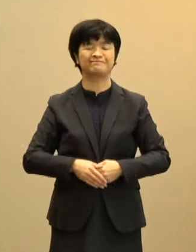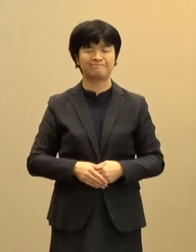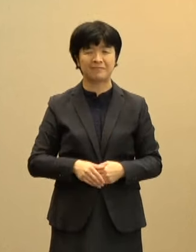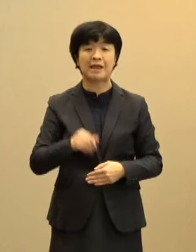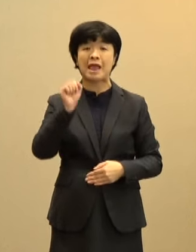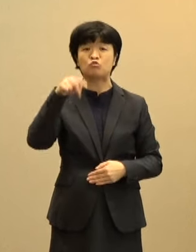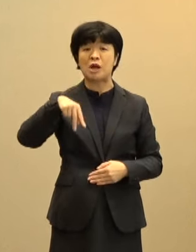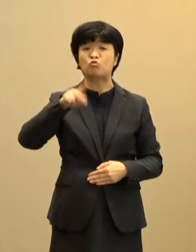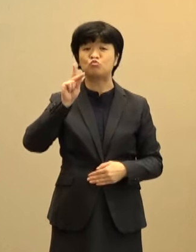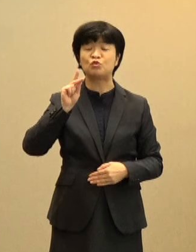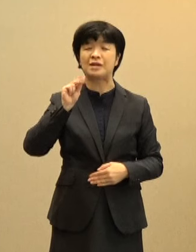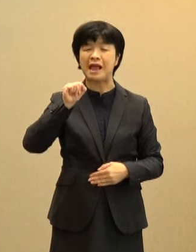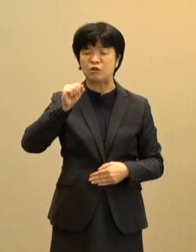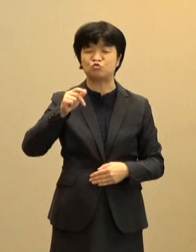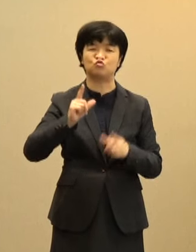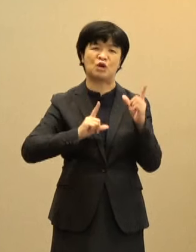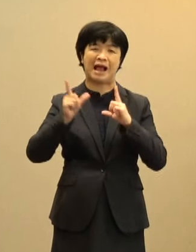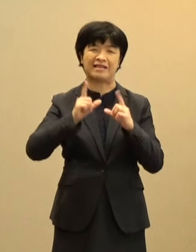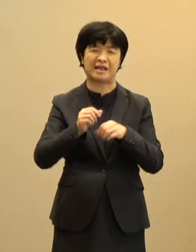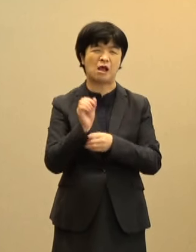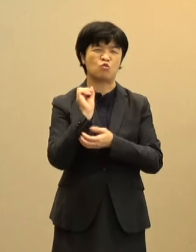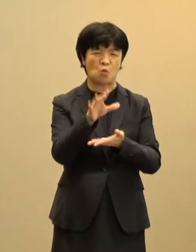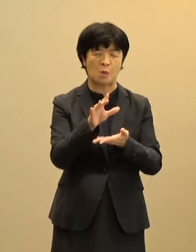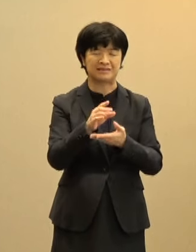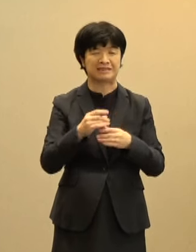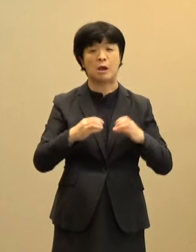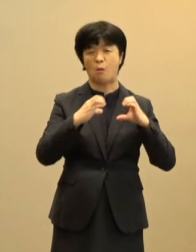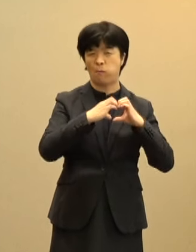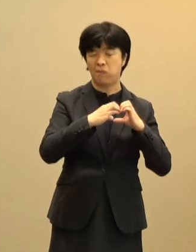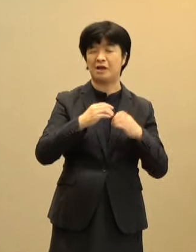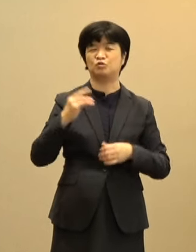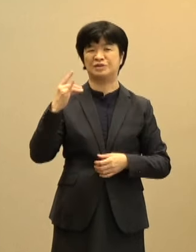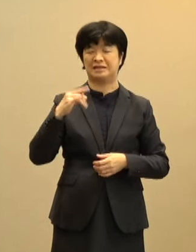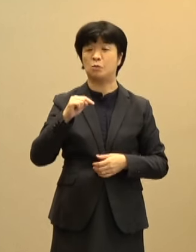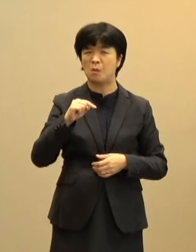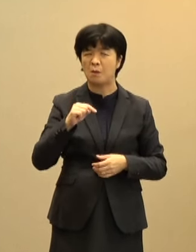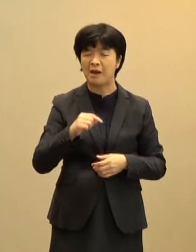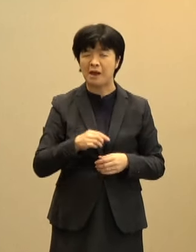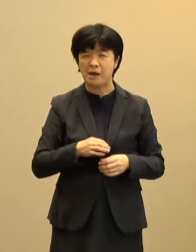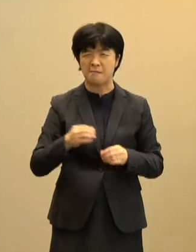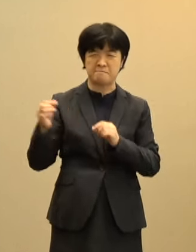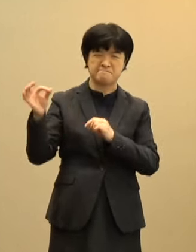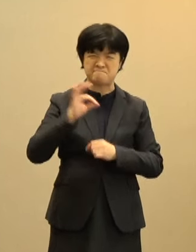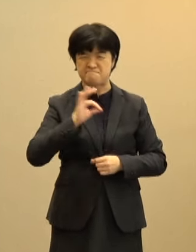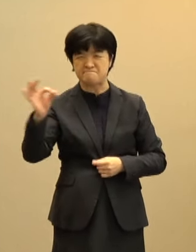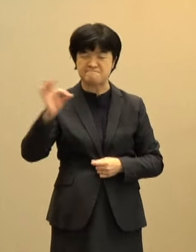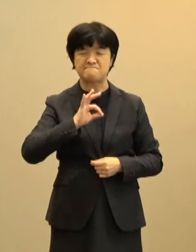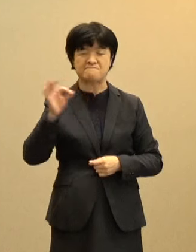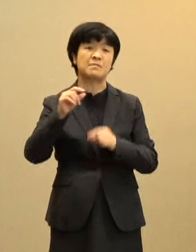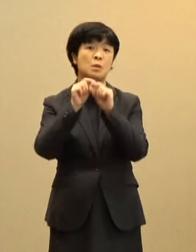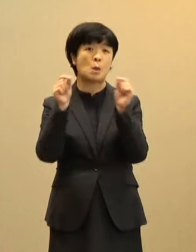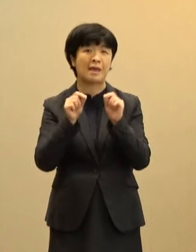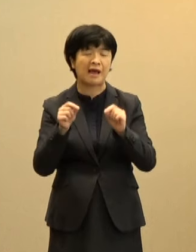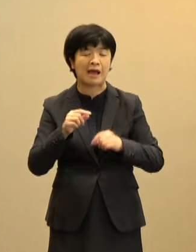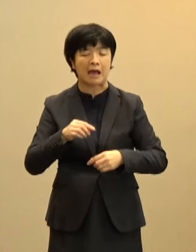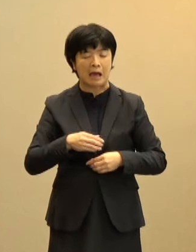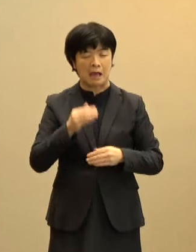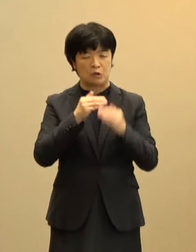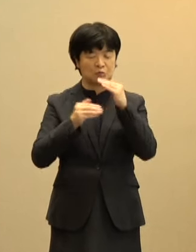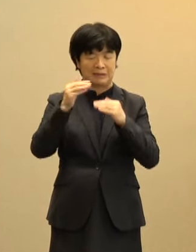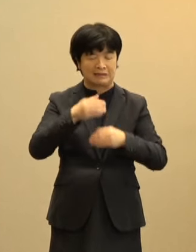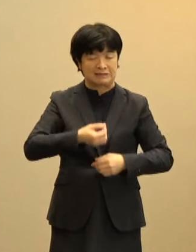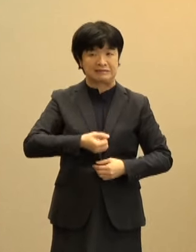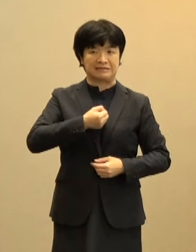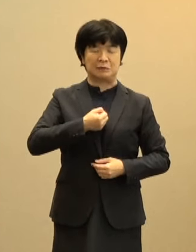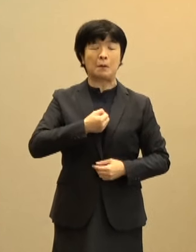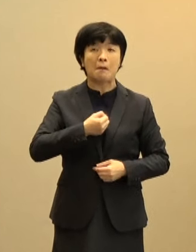資ロマンス詐欺では、SNS でやり取りを重ね、相手を信用させ、架空の投資話等で金銭等を